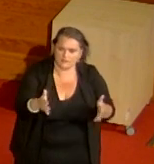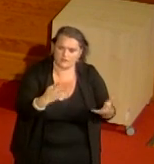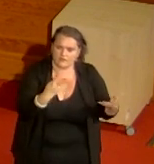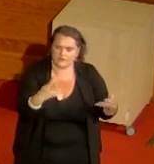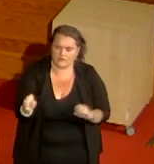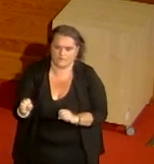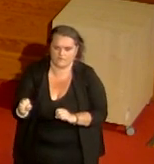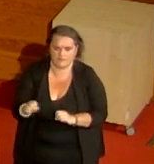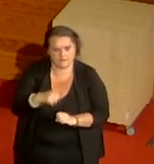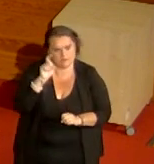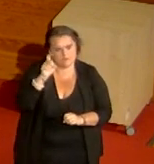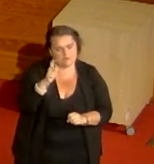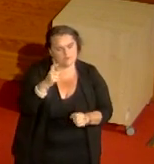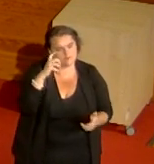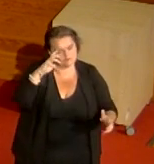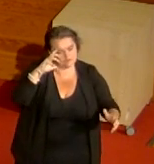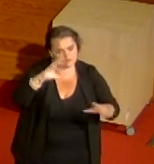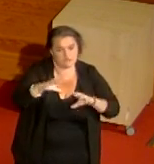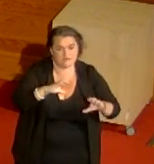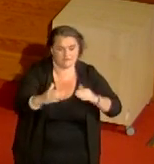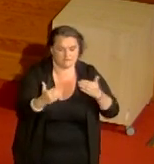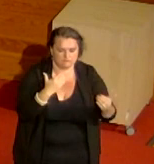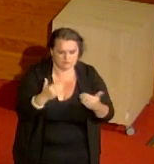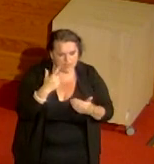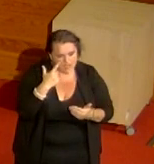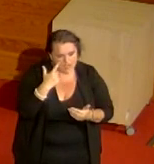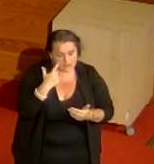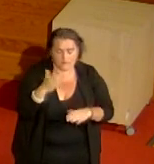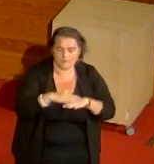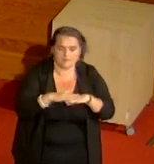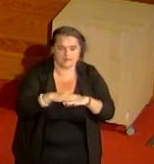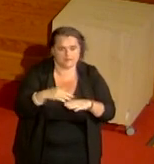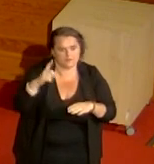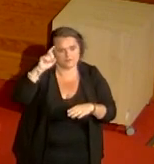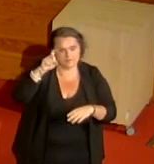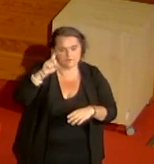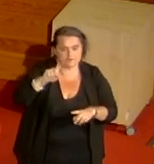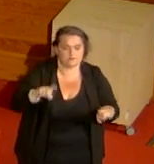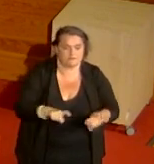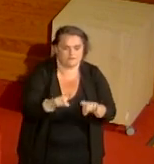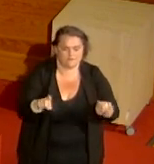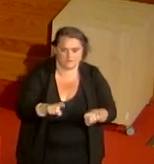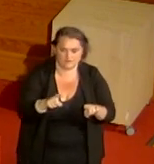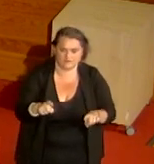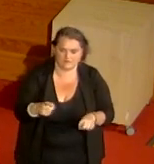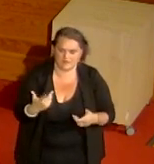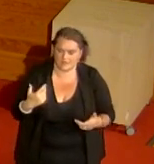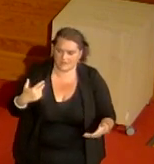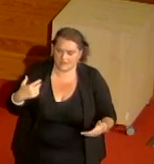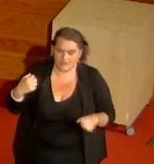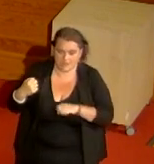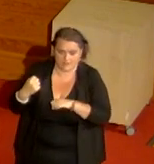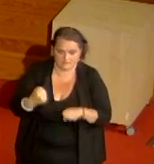entrevistando a profesores de ingeniería eh perdón a la profesores de informática que en los últimos años nos contaban